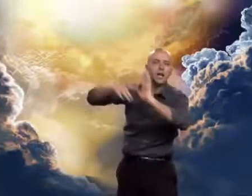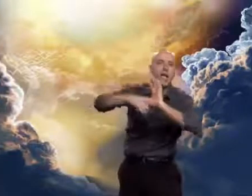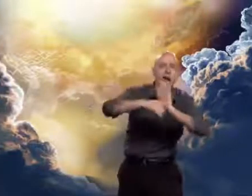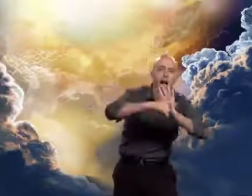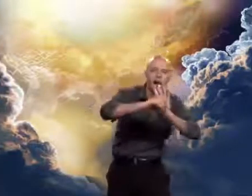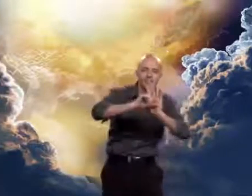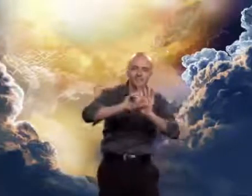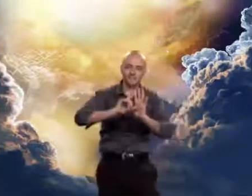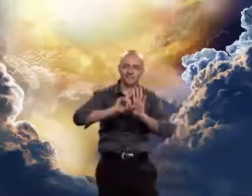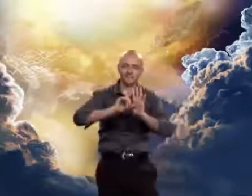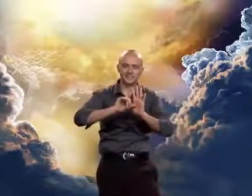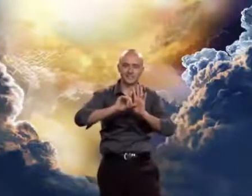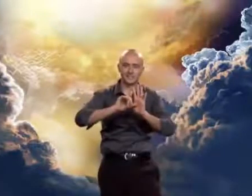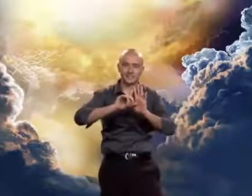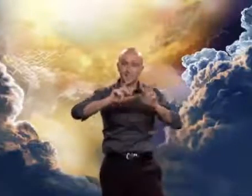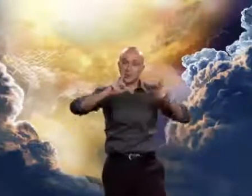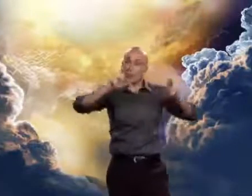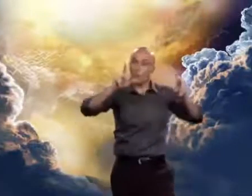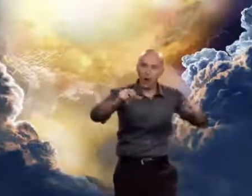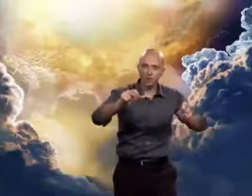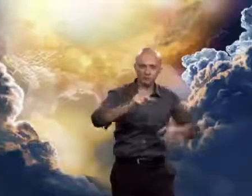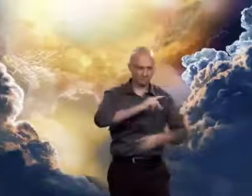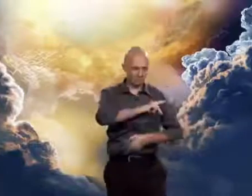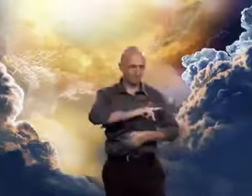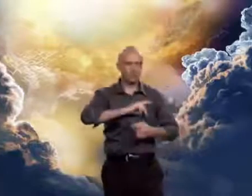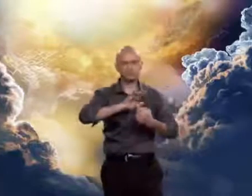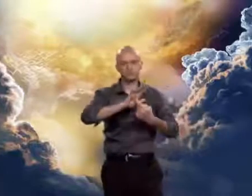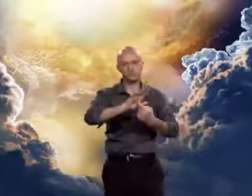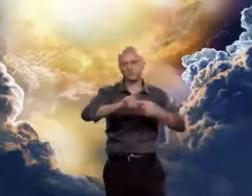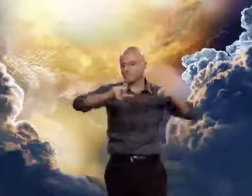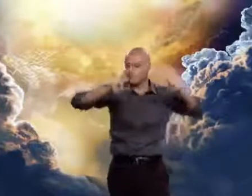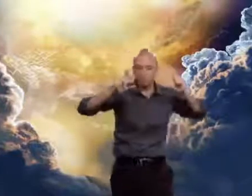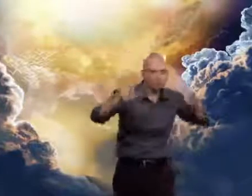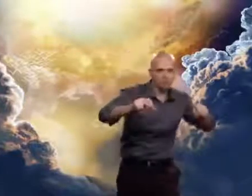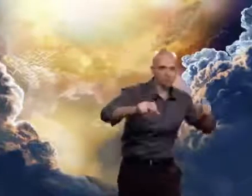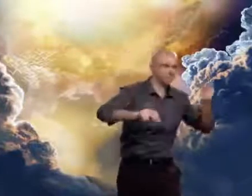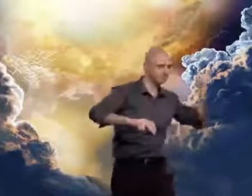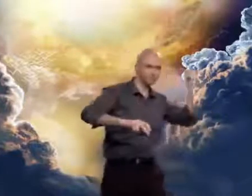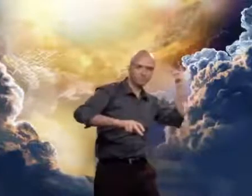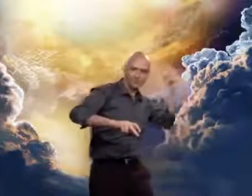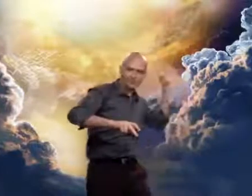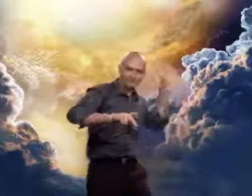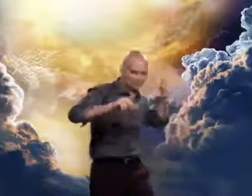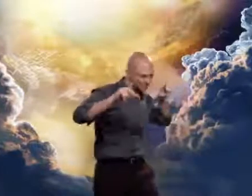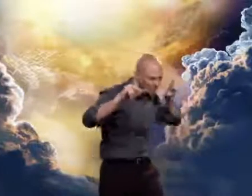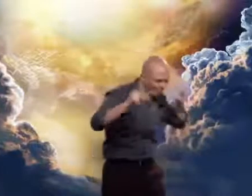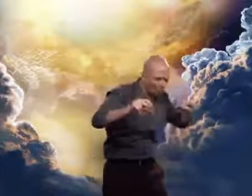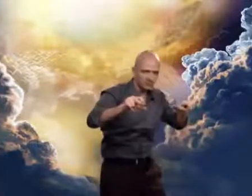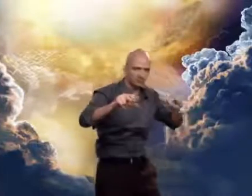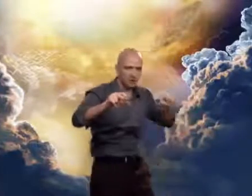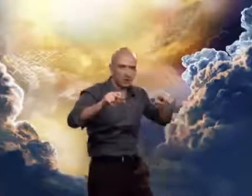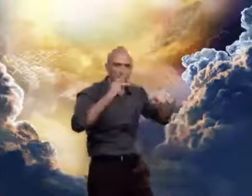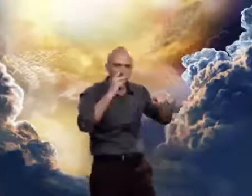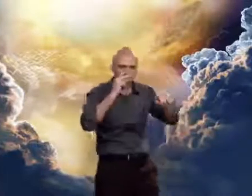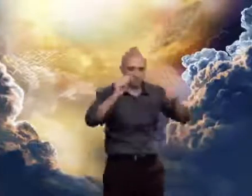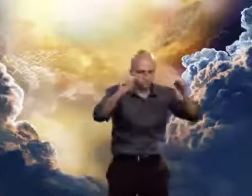física, mental e moralmente. Destrói milhares por meio da satisfação dos maus desejos, corrompendo assim